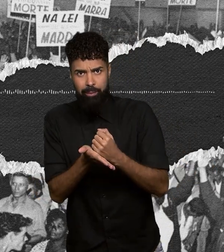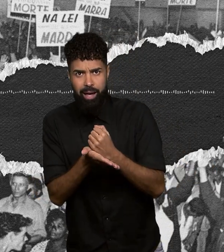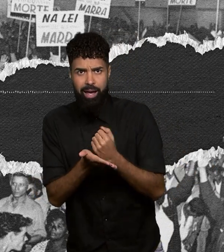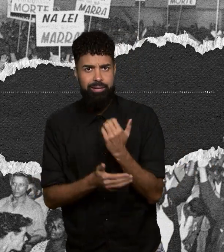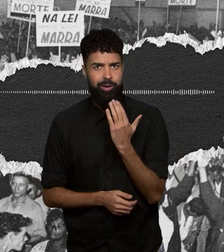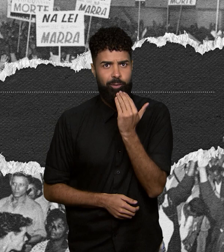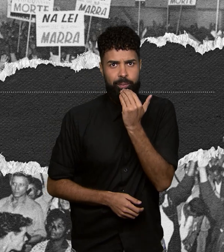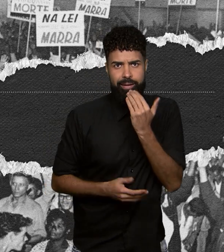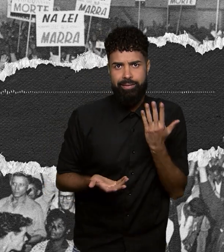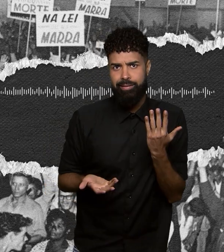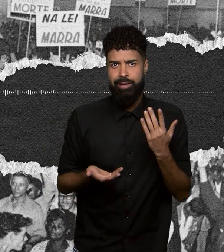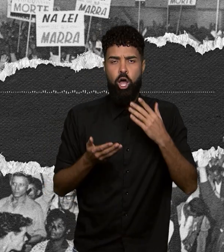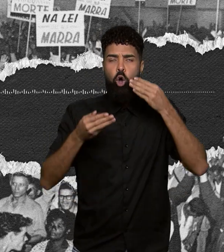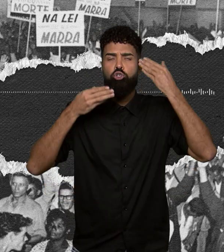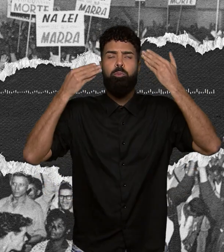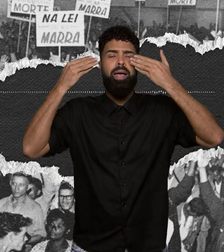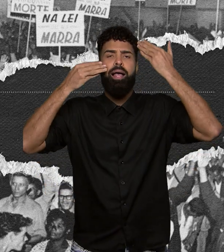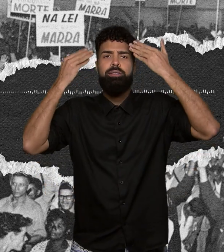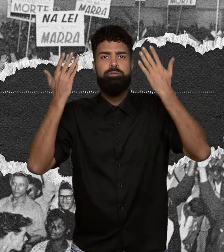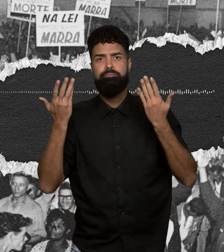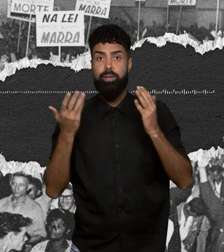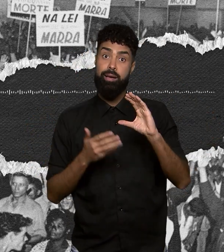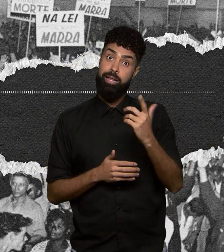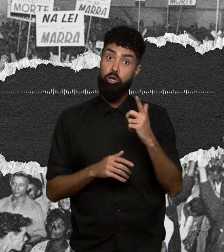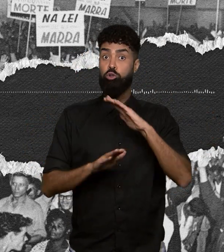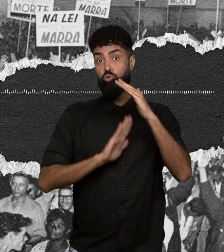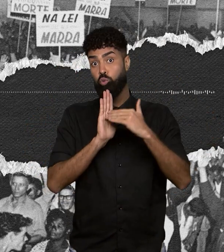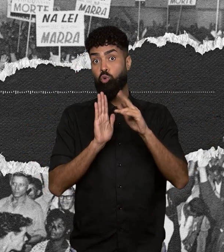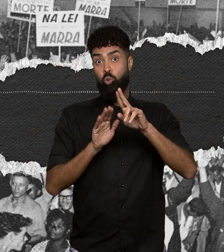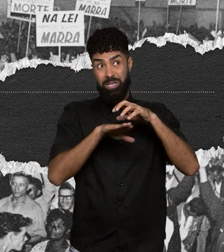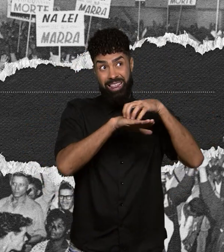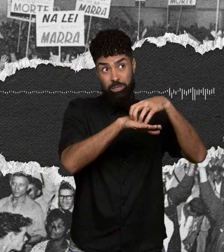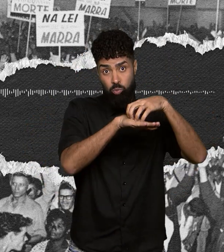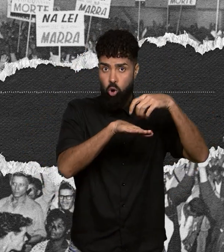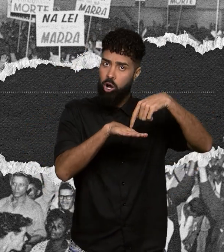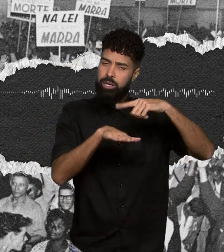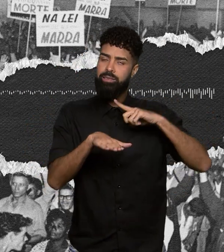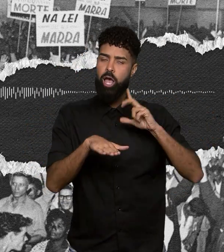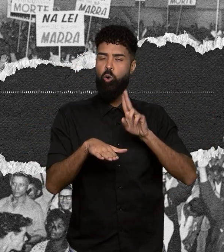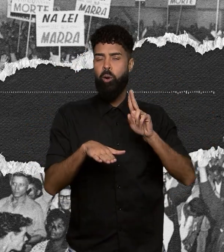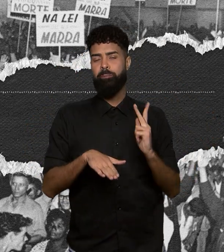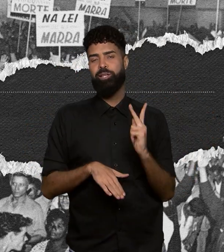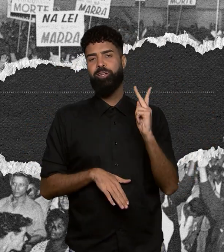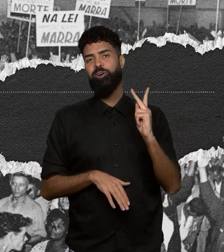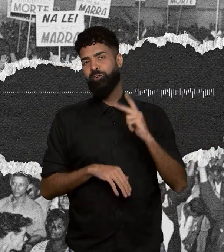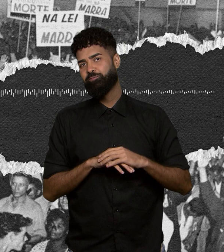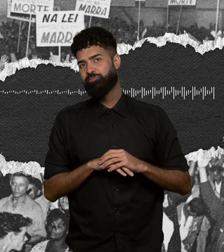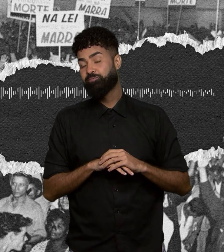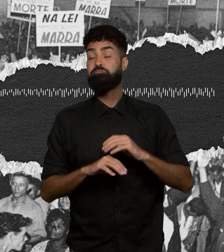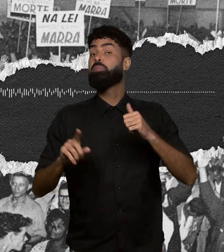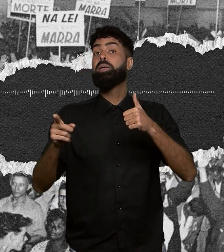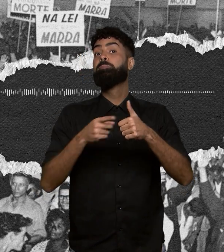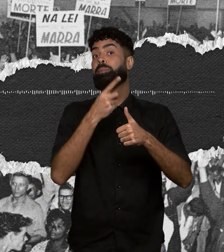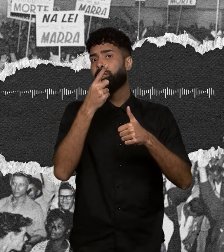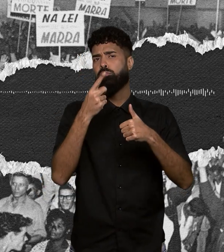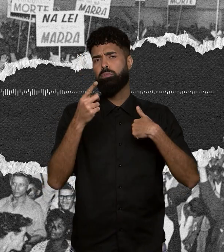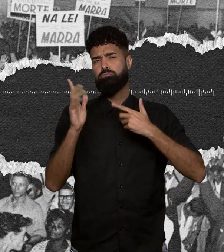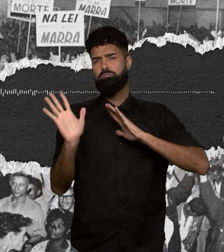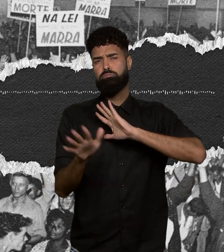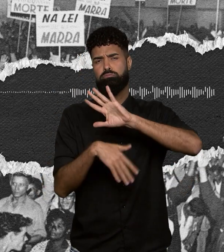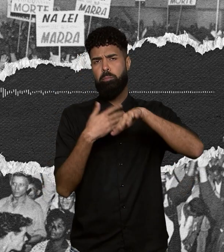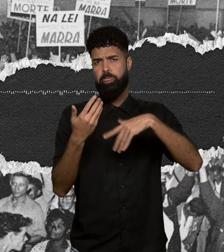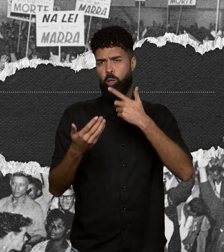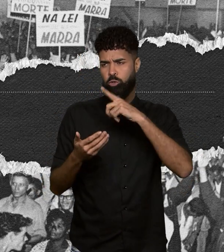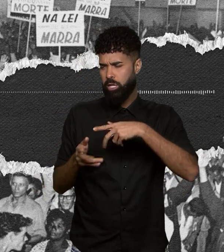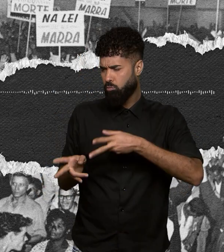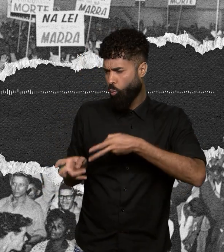monte de cosméticos e claro em praticamente tudo que usamos para transporte bom primeiro de tudo foi um a fazer jorrar o ouro